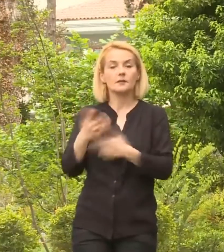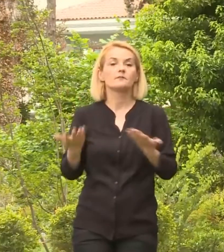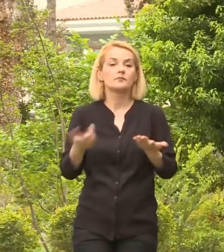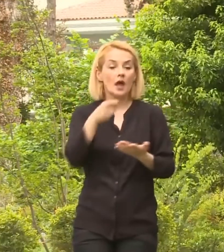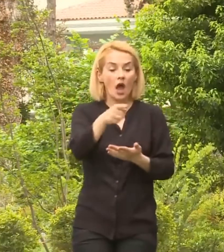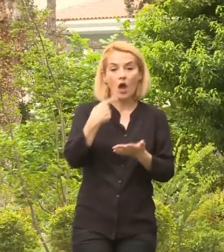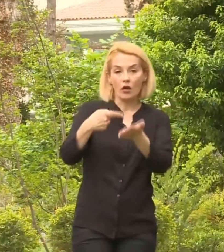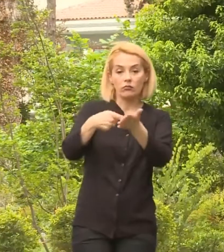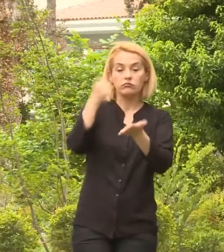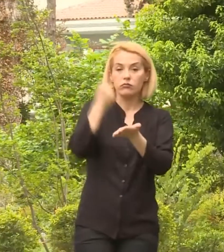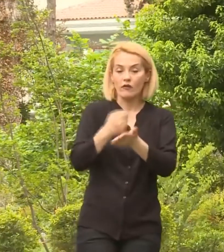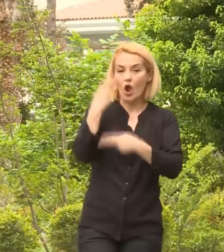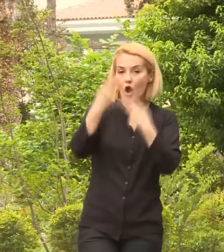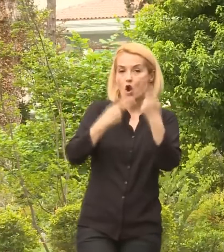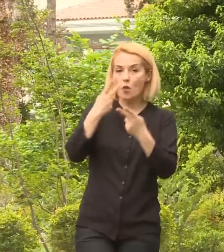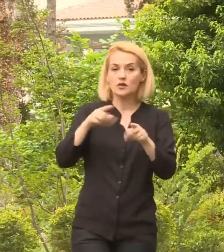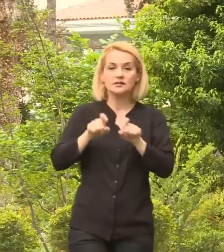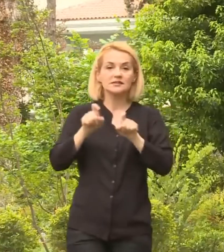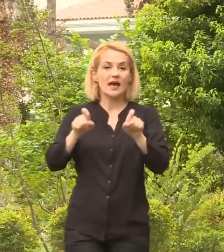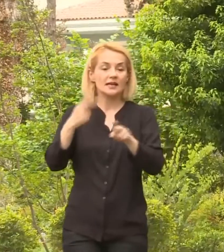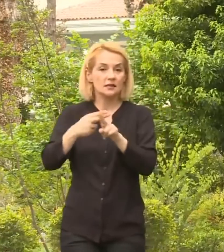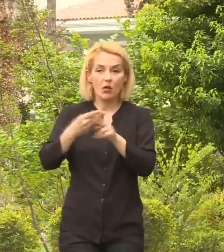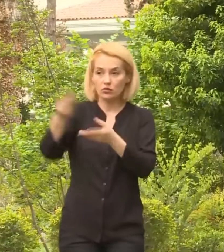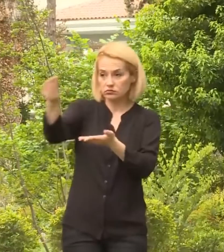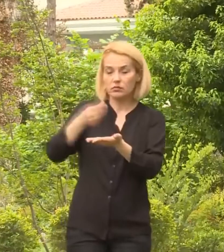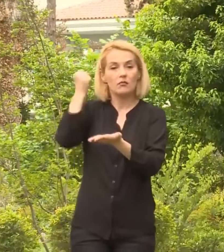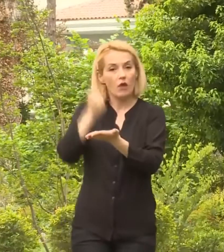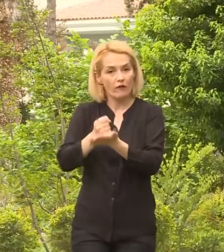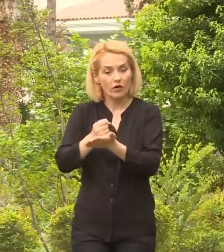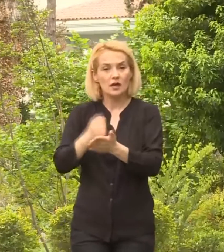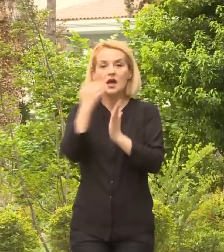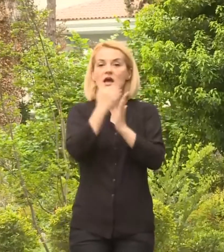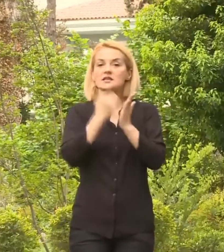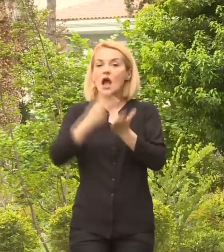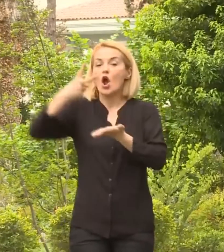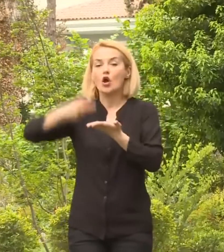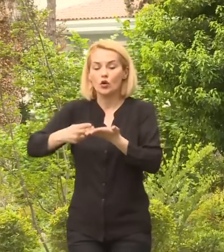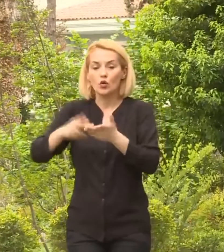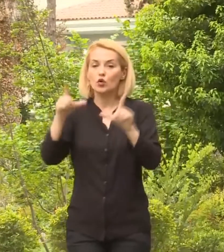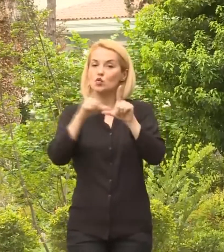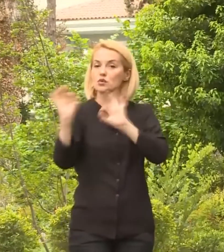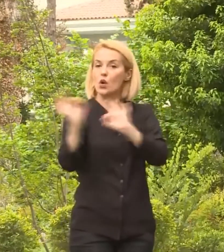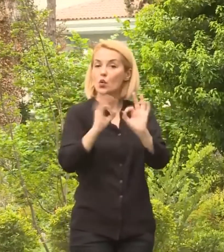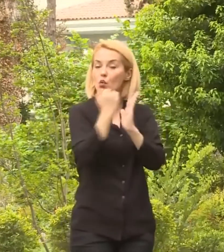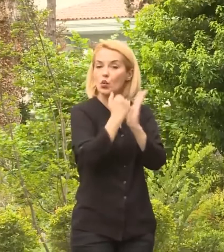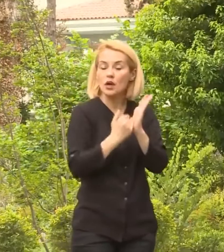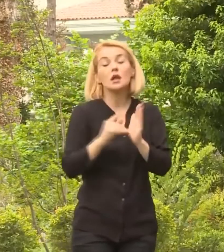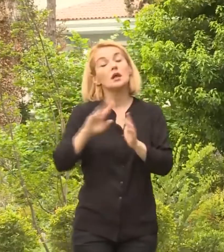го потврдуваат и препораките на Комисијата за заразни болести, тоа го потврдуваат и законските рокови, уставните